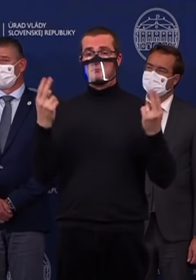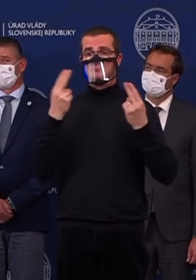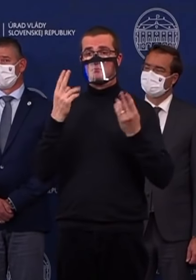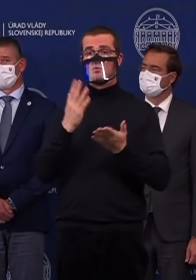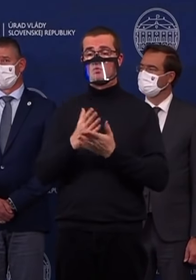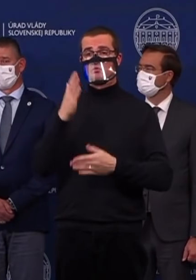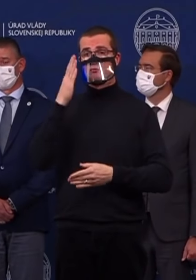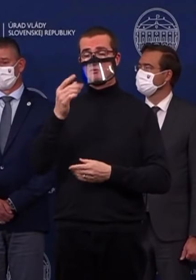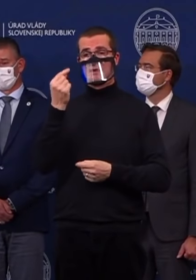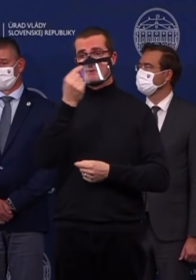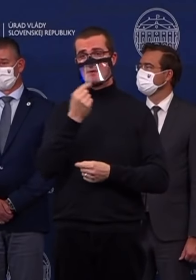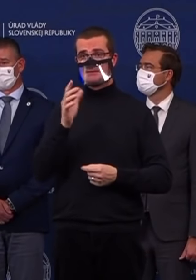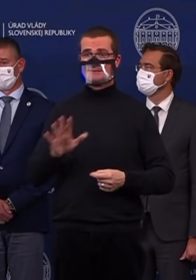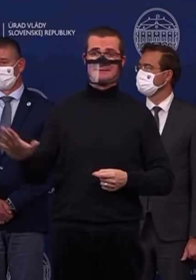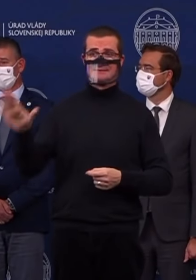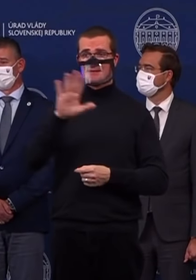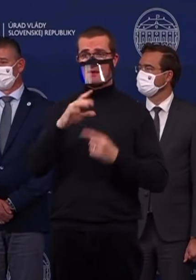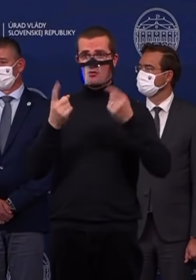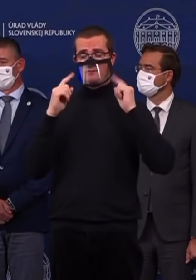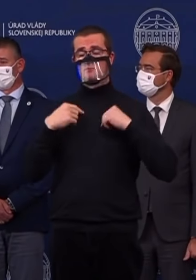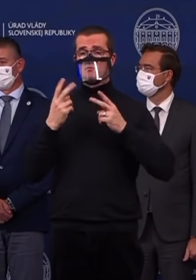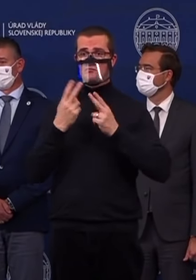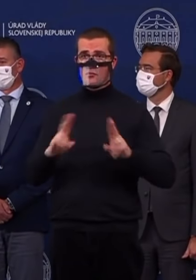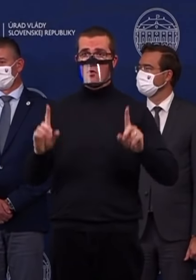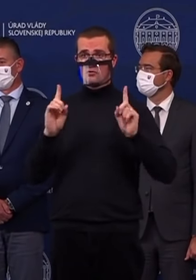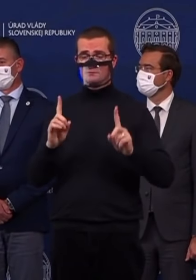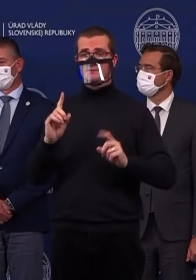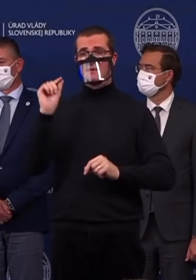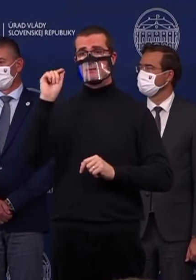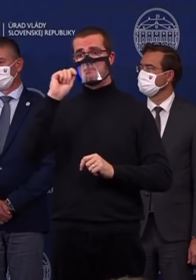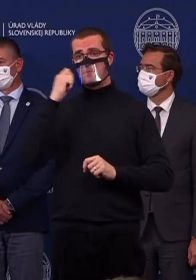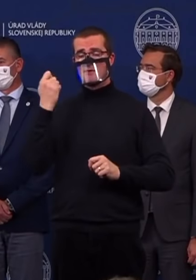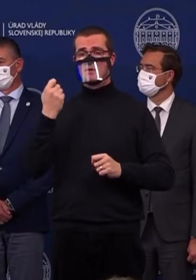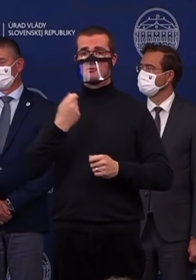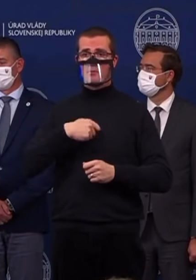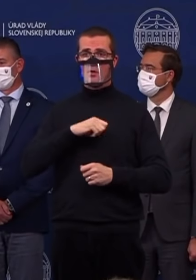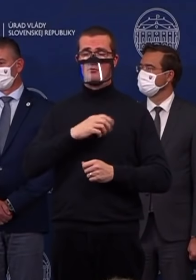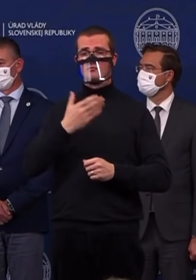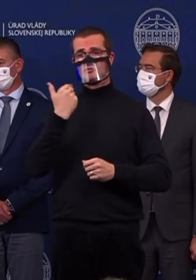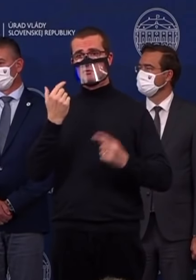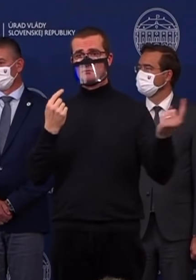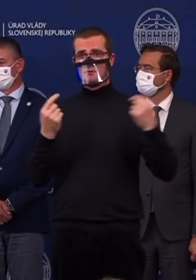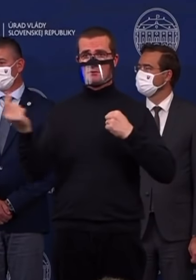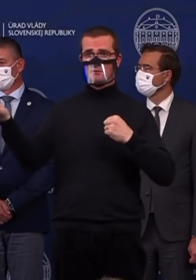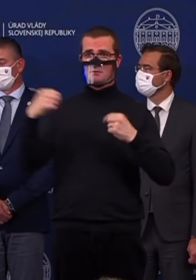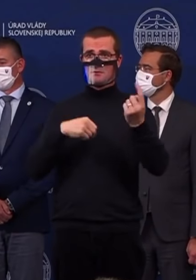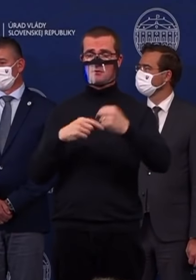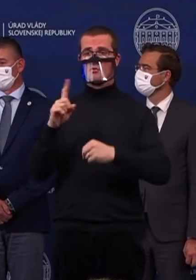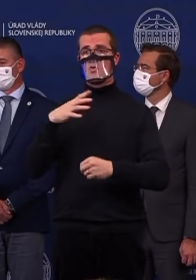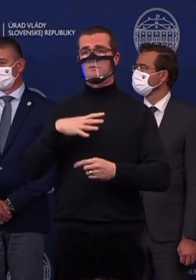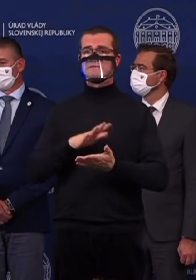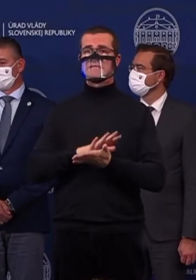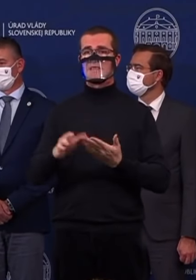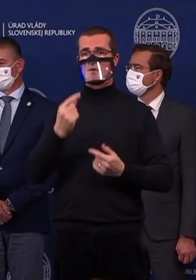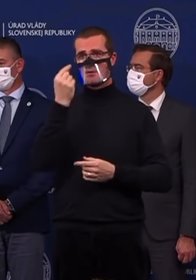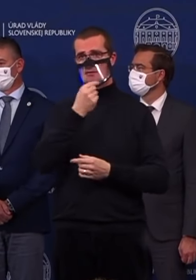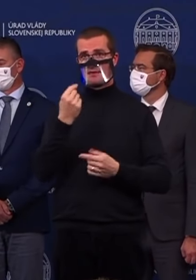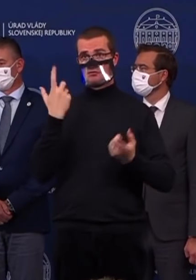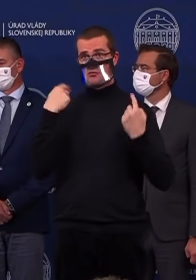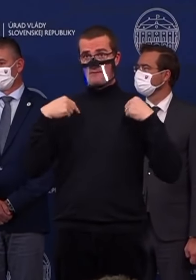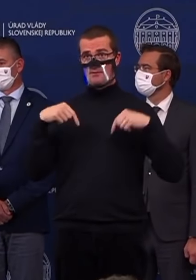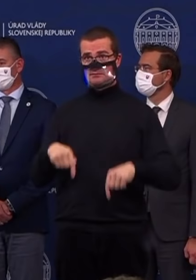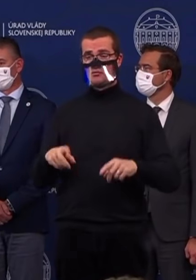keď budeme testovať na celom Slovensku, môže sa nám stať, že z Maďarska, z Polska, z Českej republiky niekto sa bude chcieť zadarmo pretestovať na